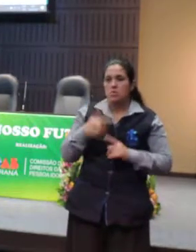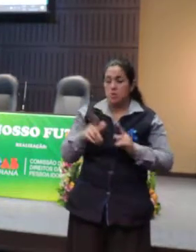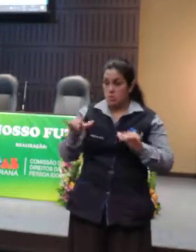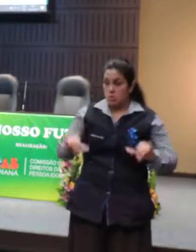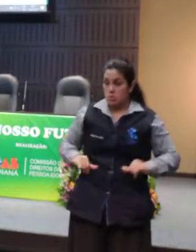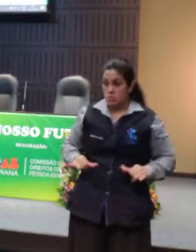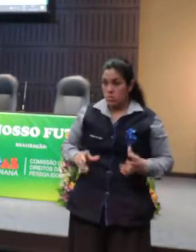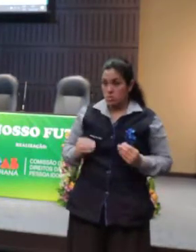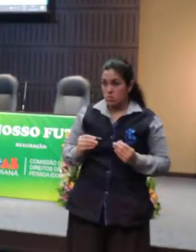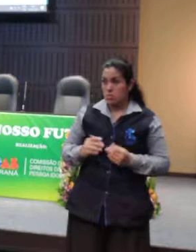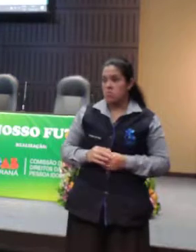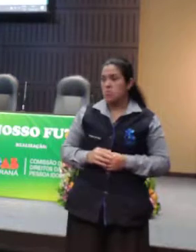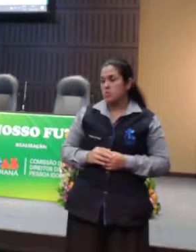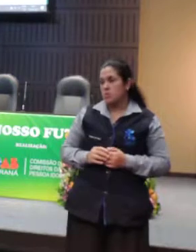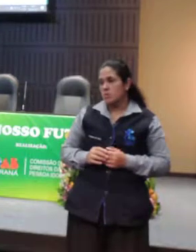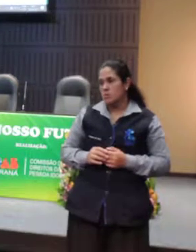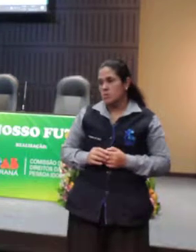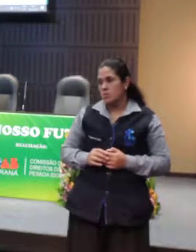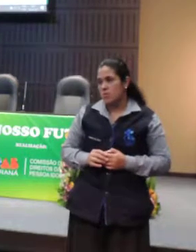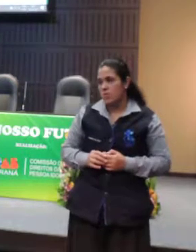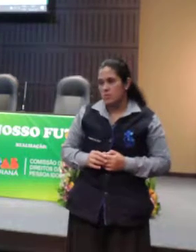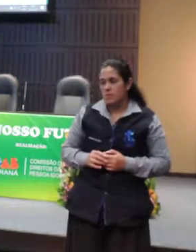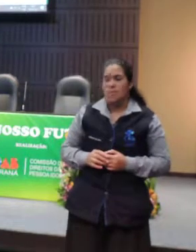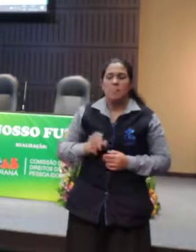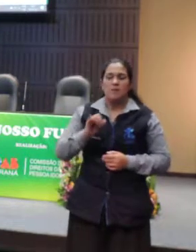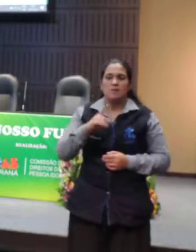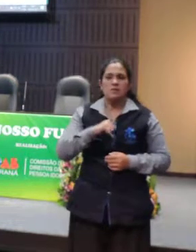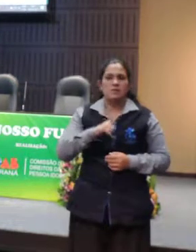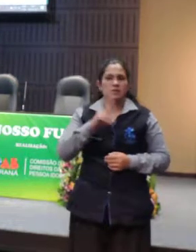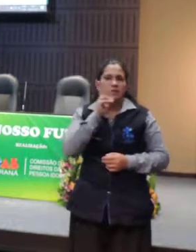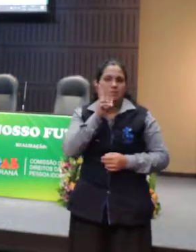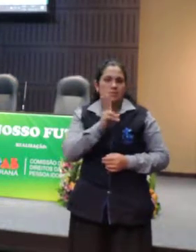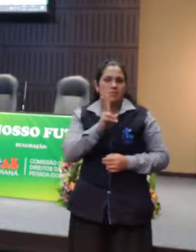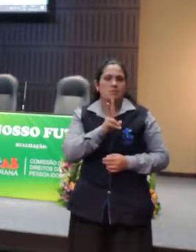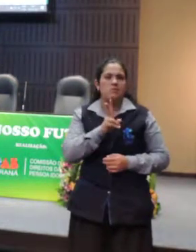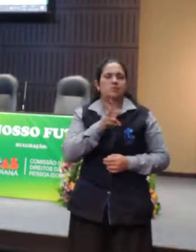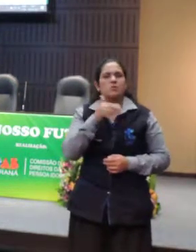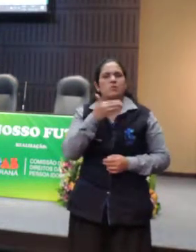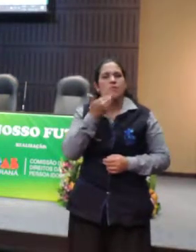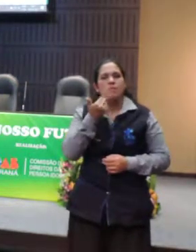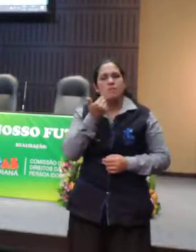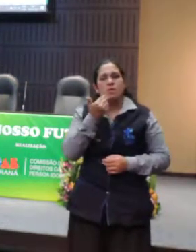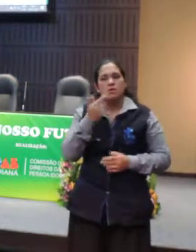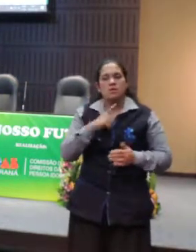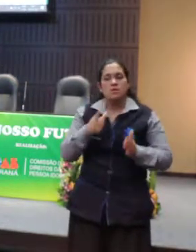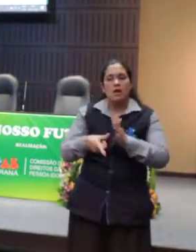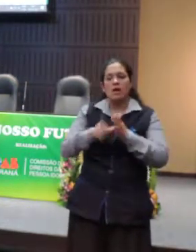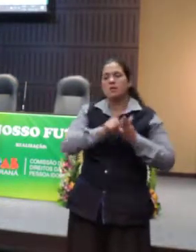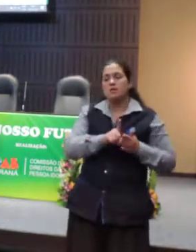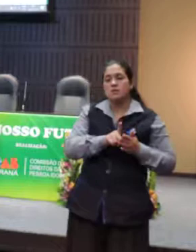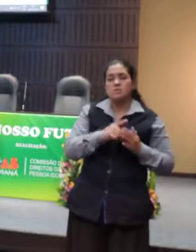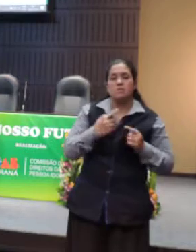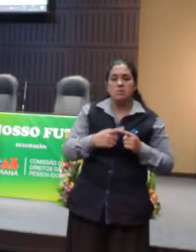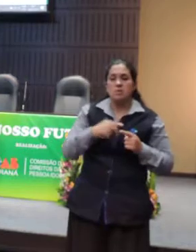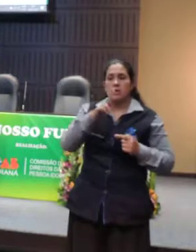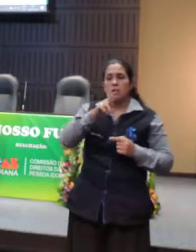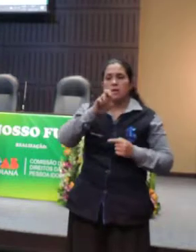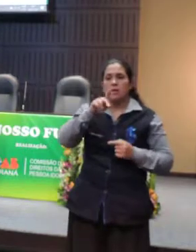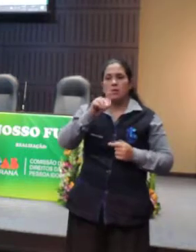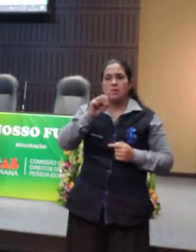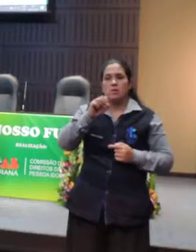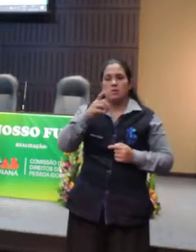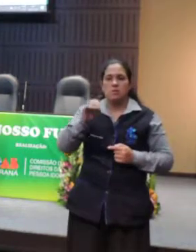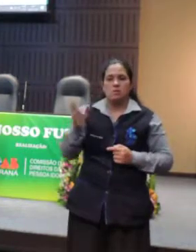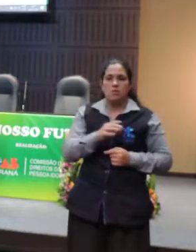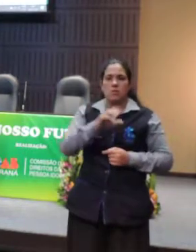sofreu. Entendeu? Se ela tivesse me escutado, você preveniria o problema, porque a reposição hormonal começa aos